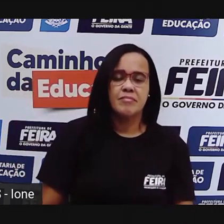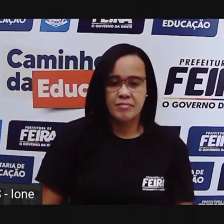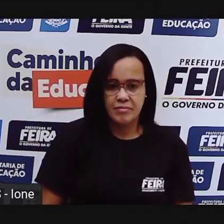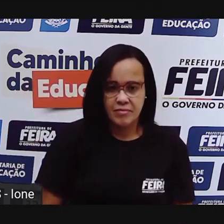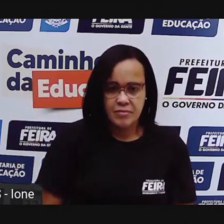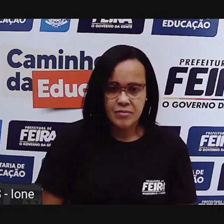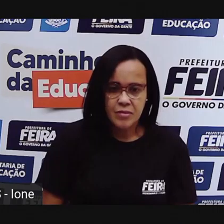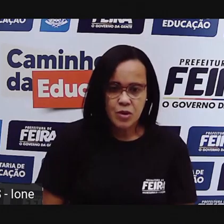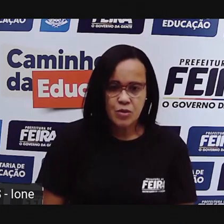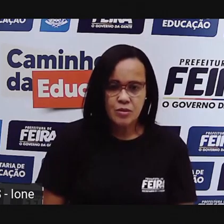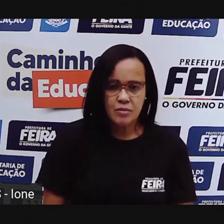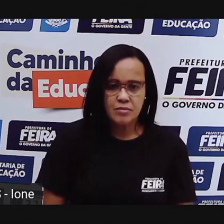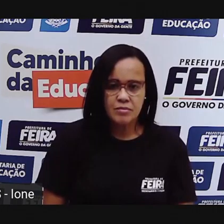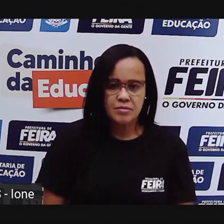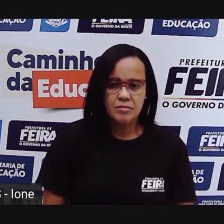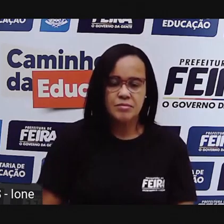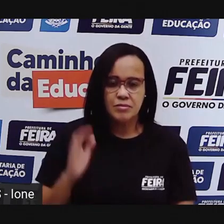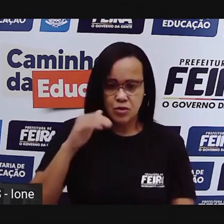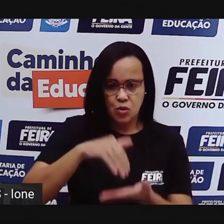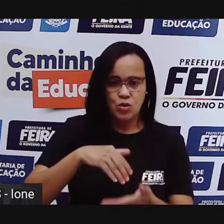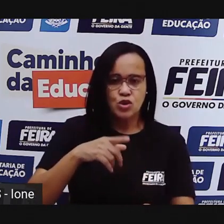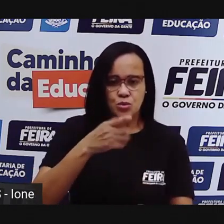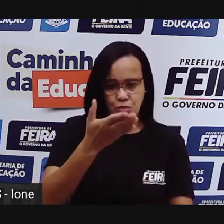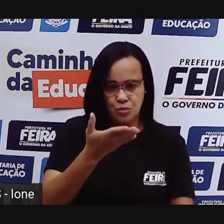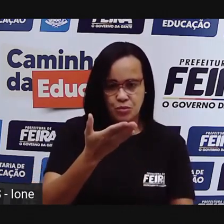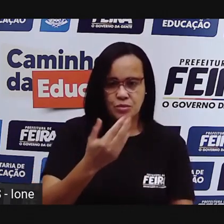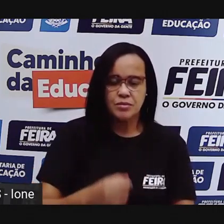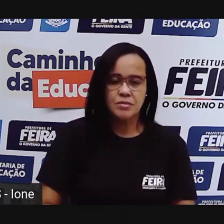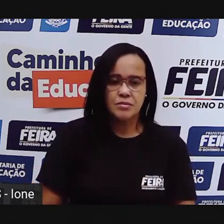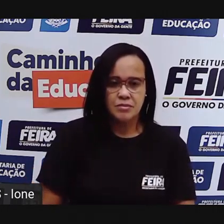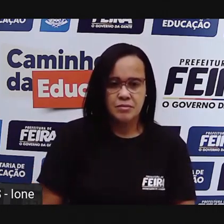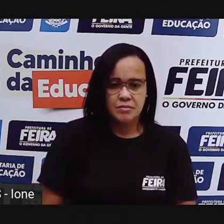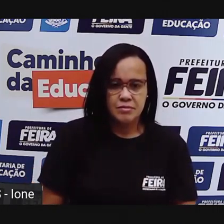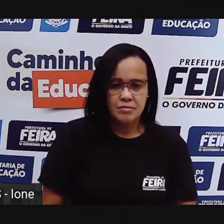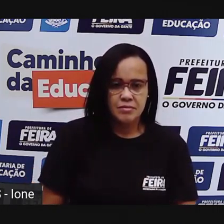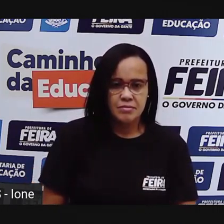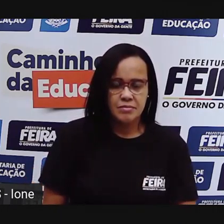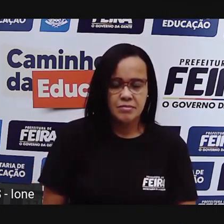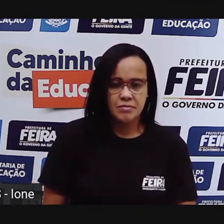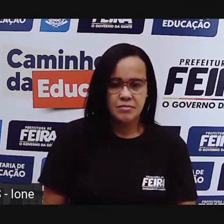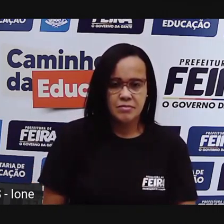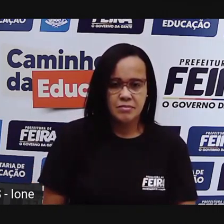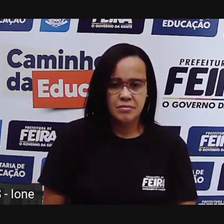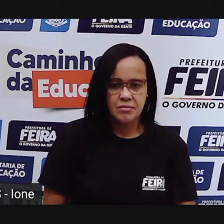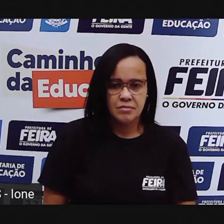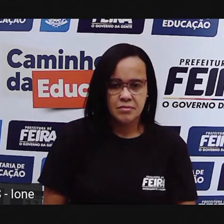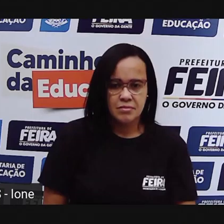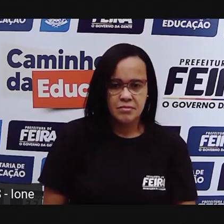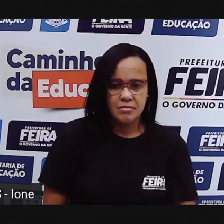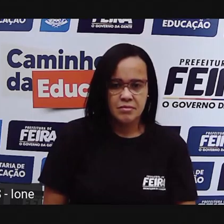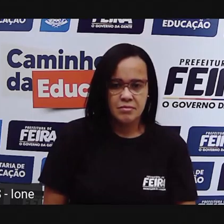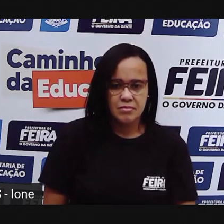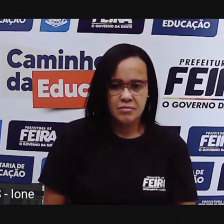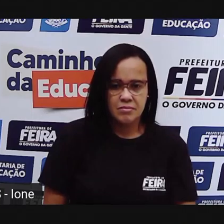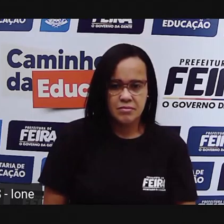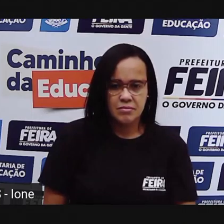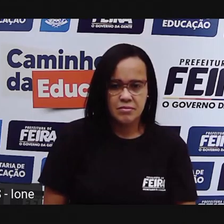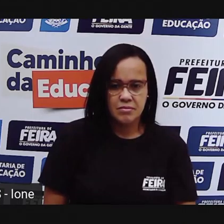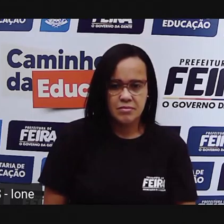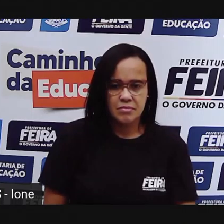Vou colocar o último, tá? Vou colocar aqui na ponta, que é para não acontecer dele se